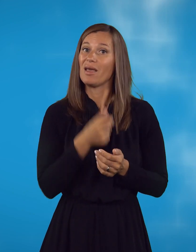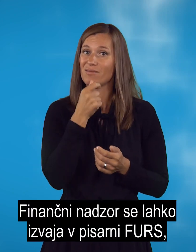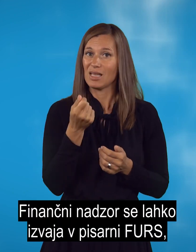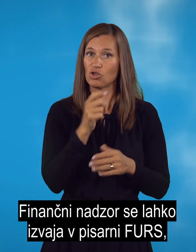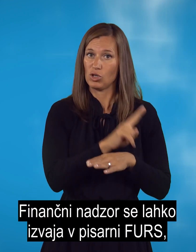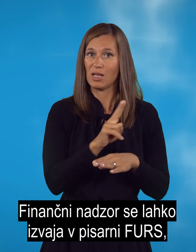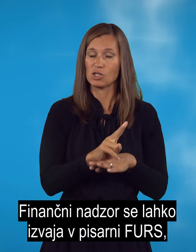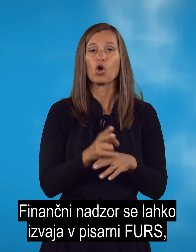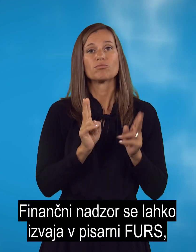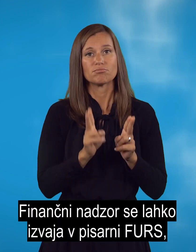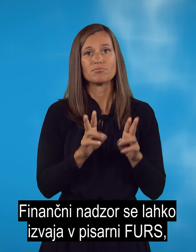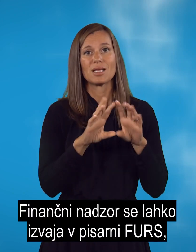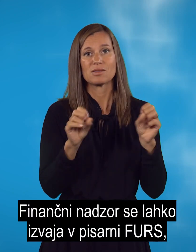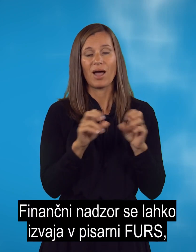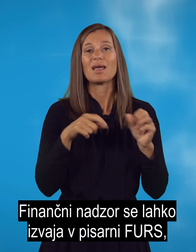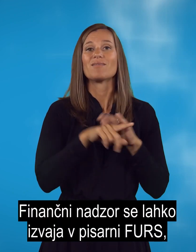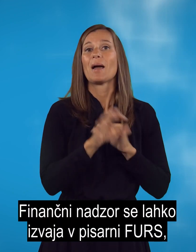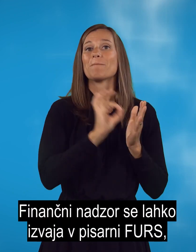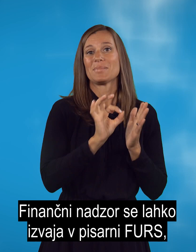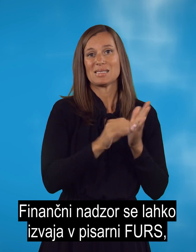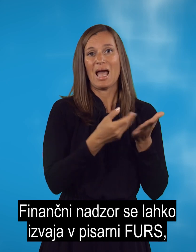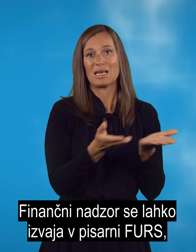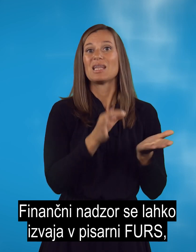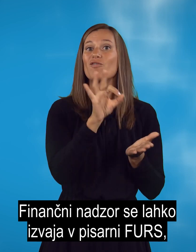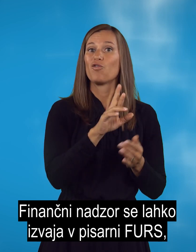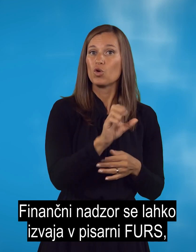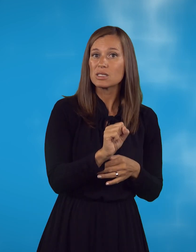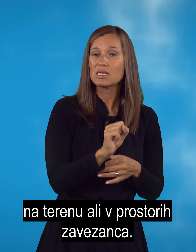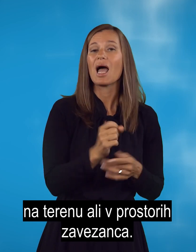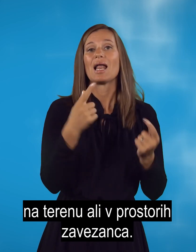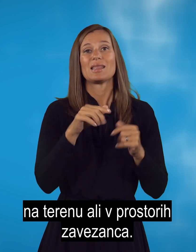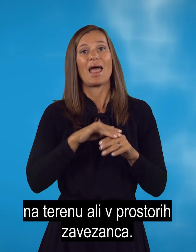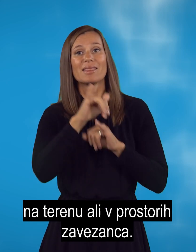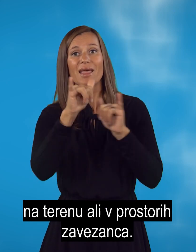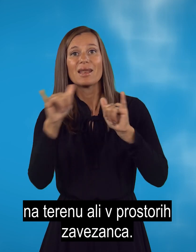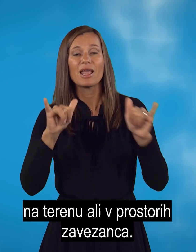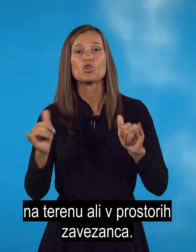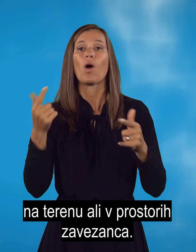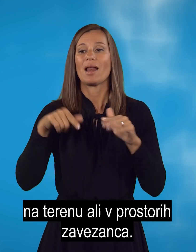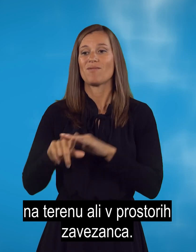Finančni nadzor se lahko izvaja v pisarni FURS, na terenu ali v prostorih zavezanca.